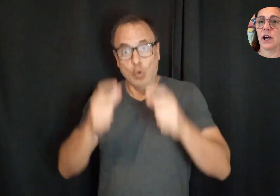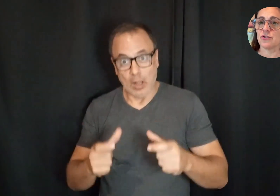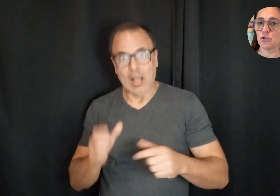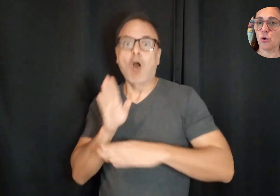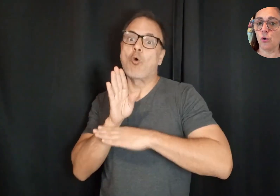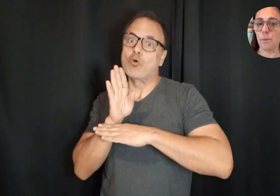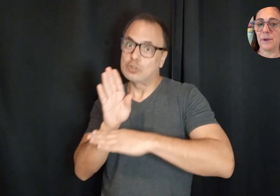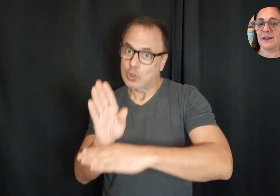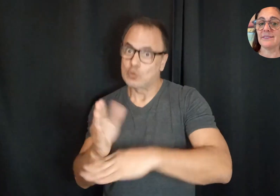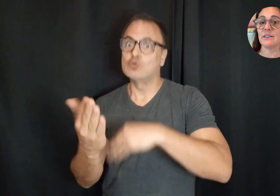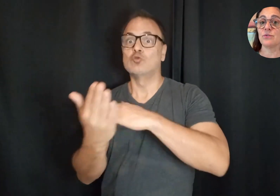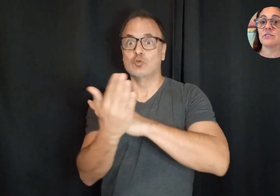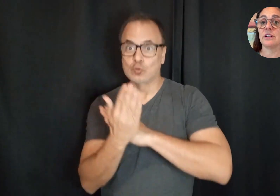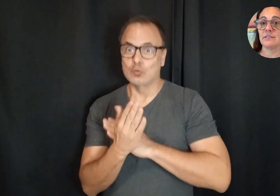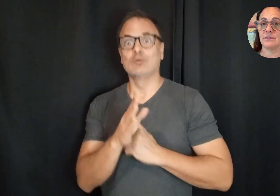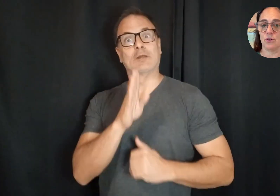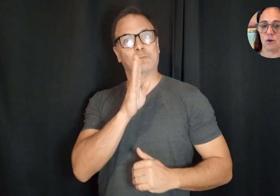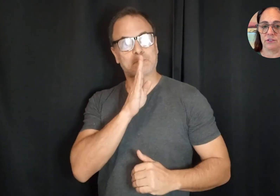de cooperação silenciosa.